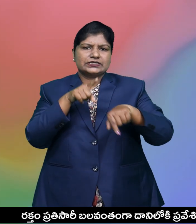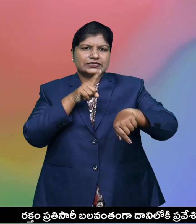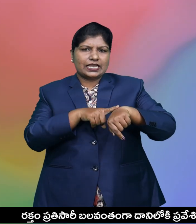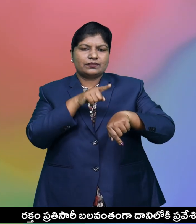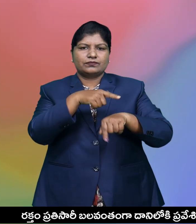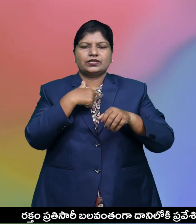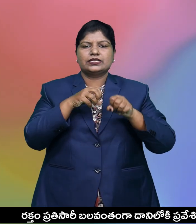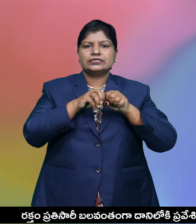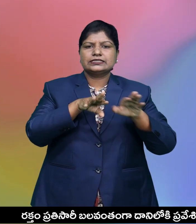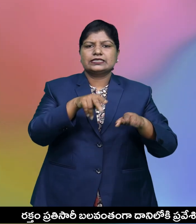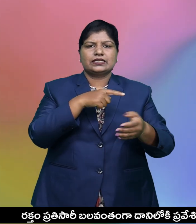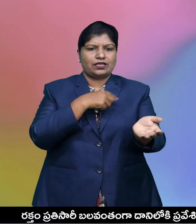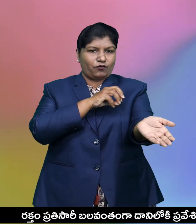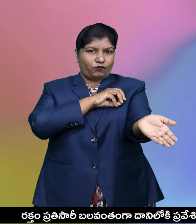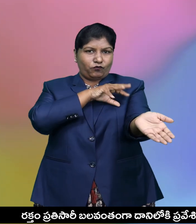పల్స్ అంటారు.